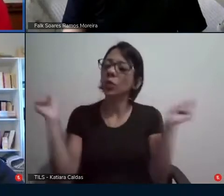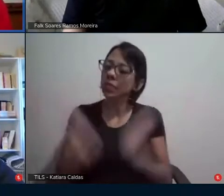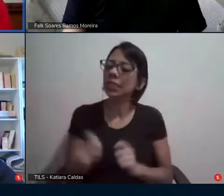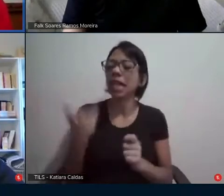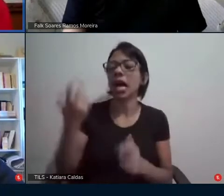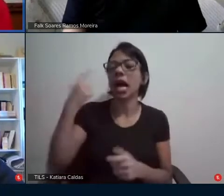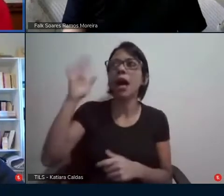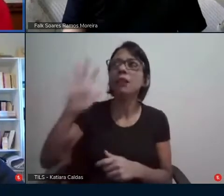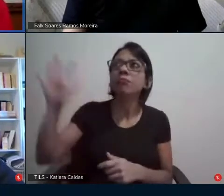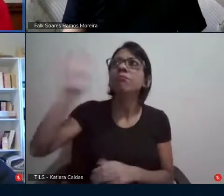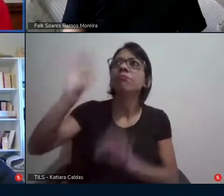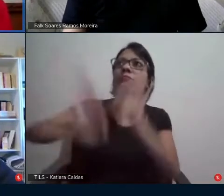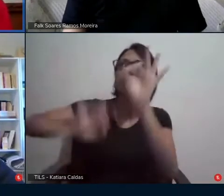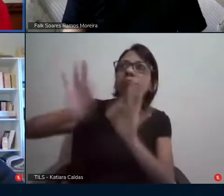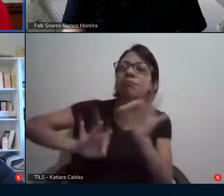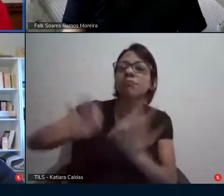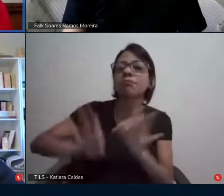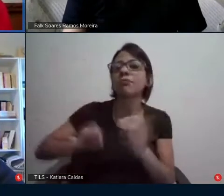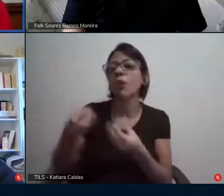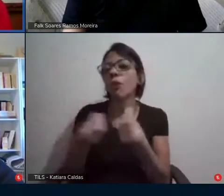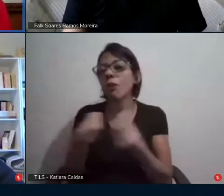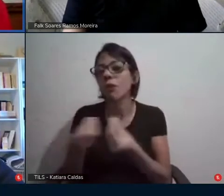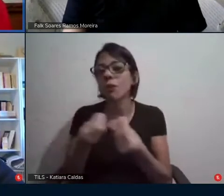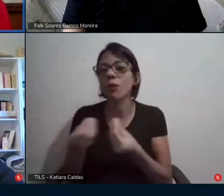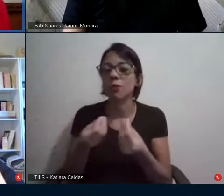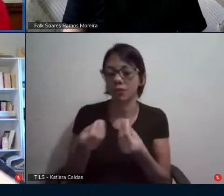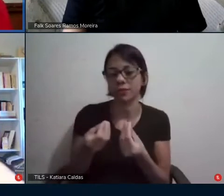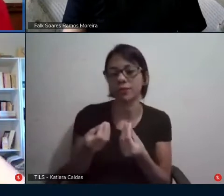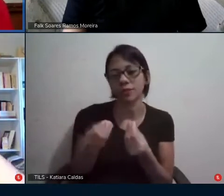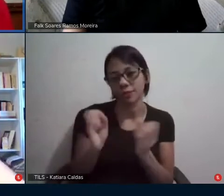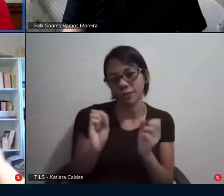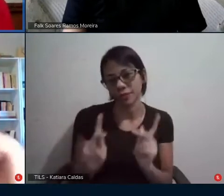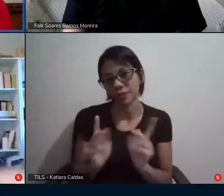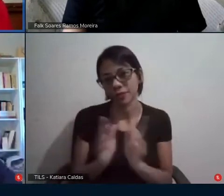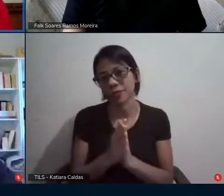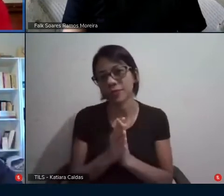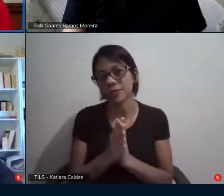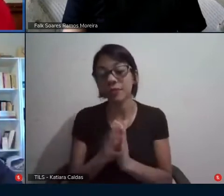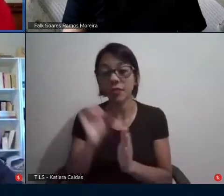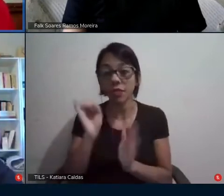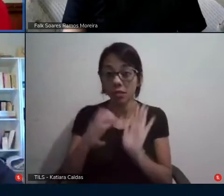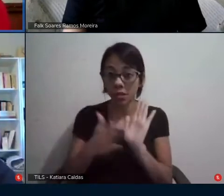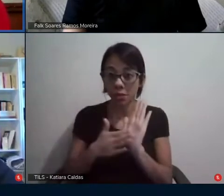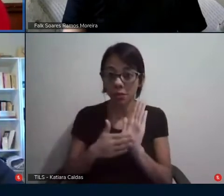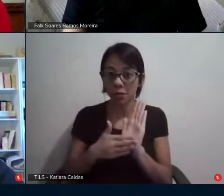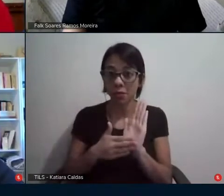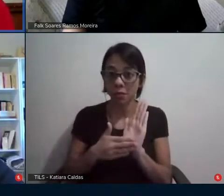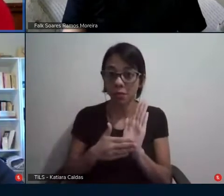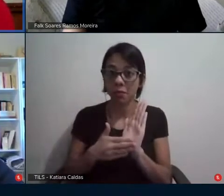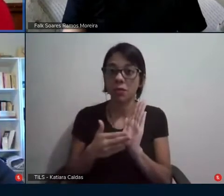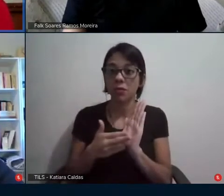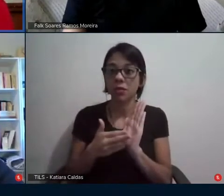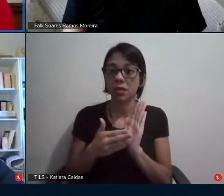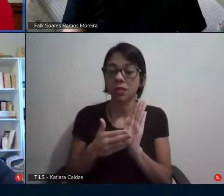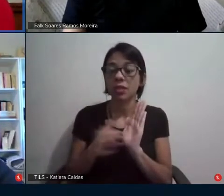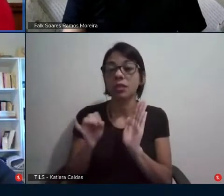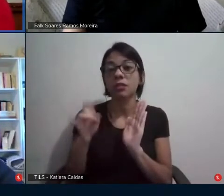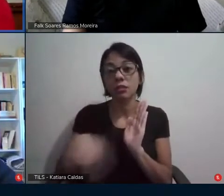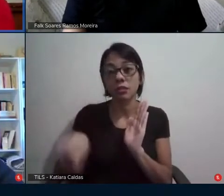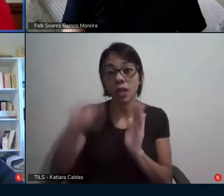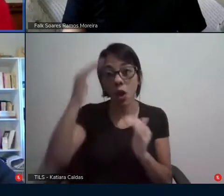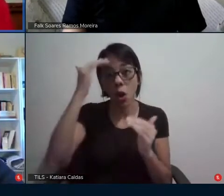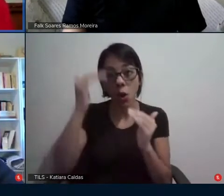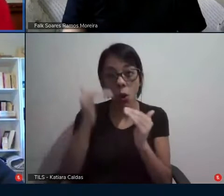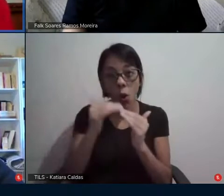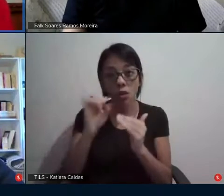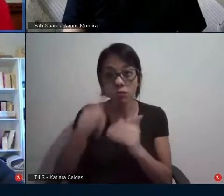para pensar direitinho, né? Se a proposta, se quem concordar,